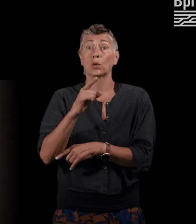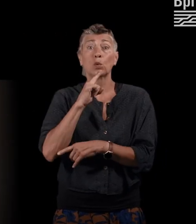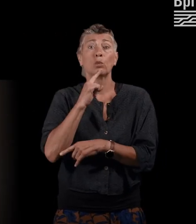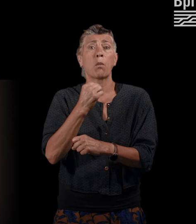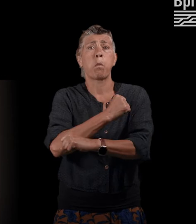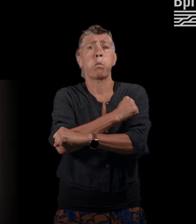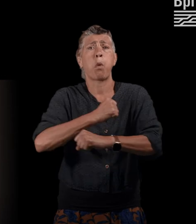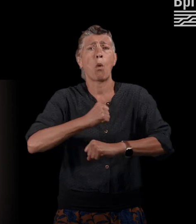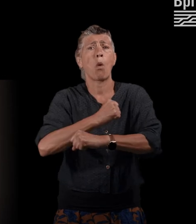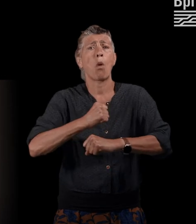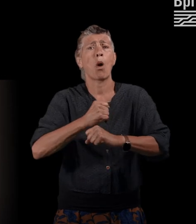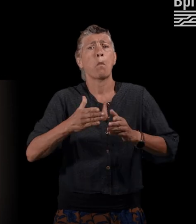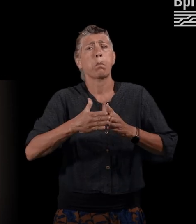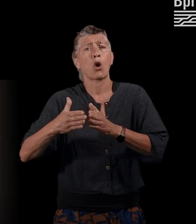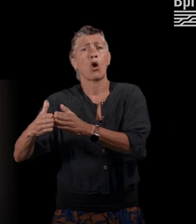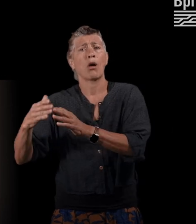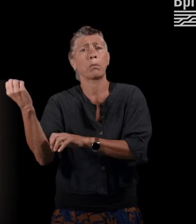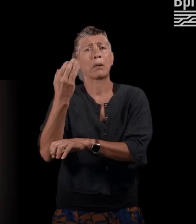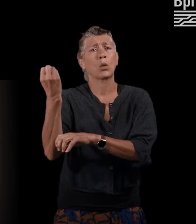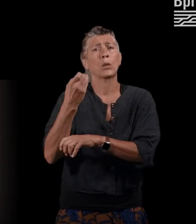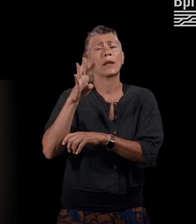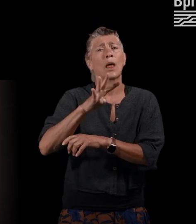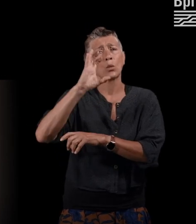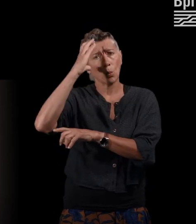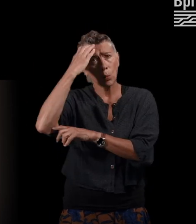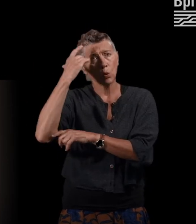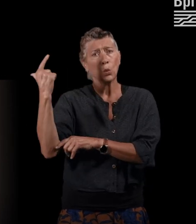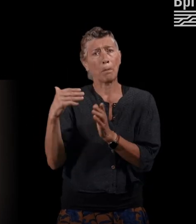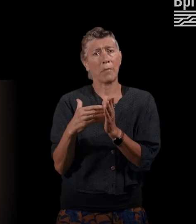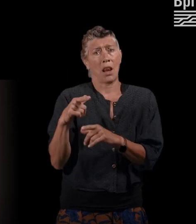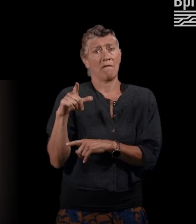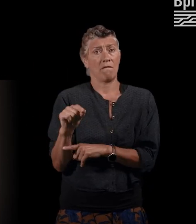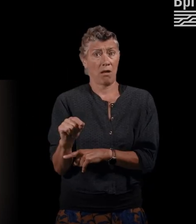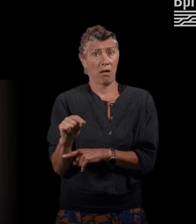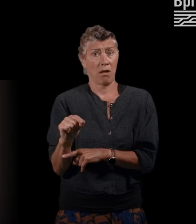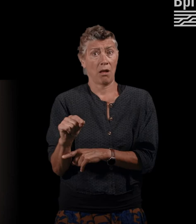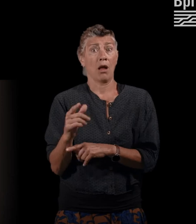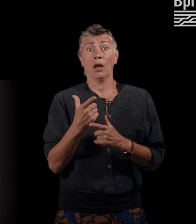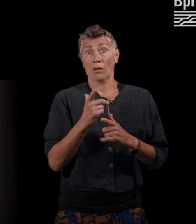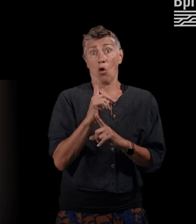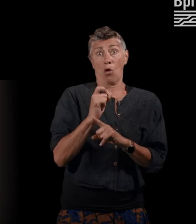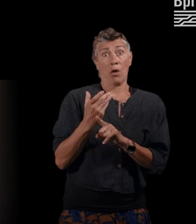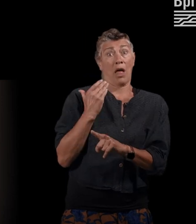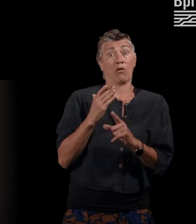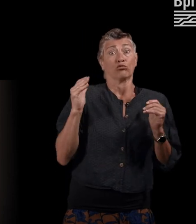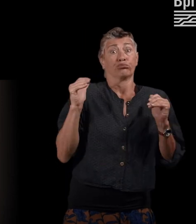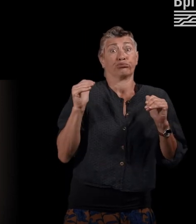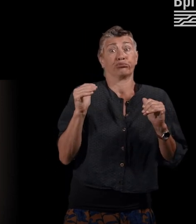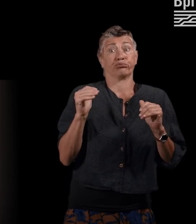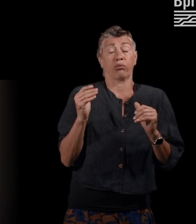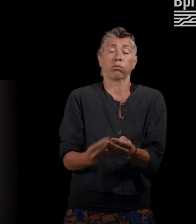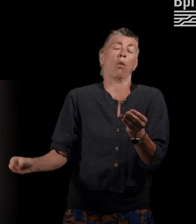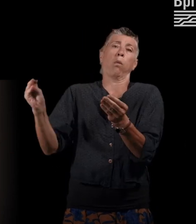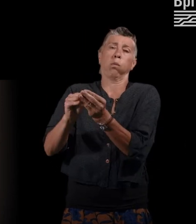4 août 2020, après la chute, c'est l'effondrement, comme vous l'écrivez aussi